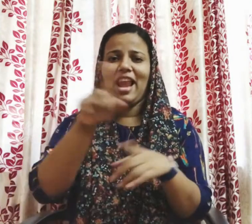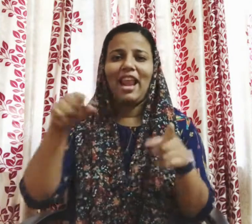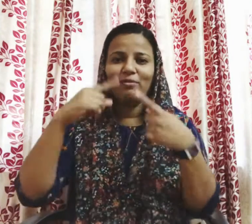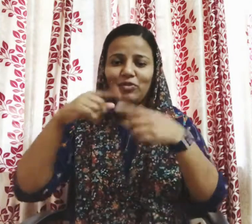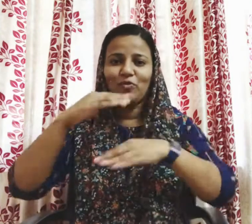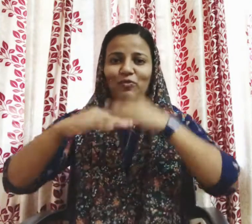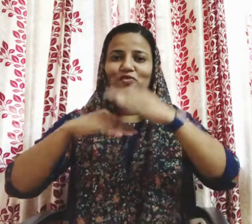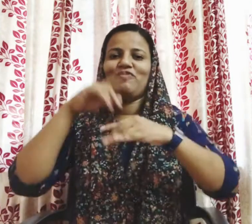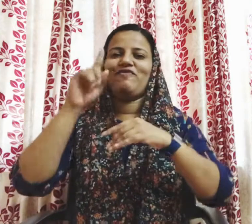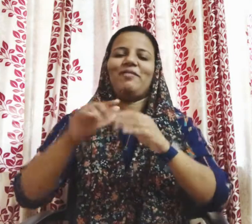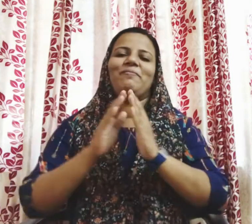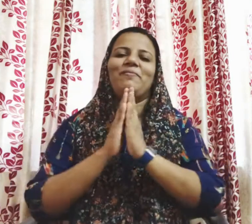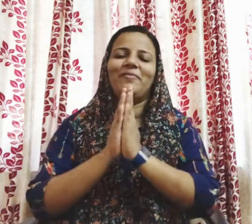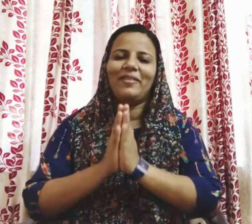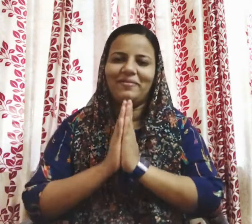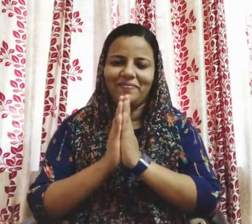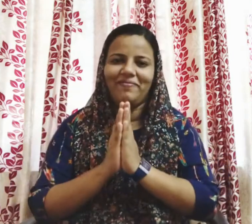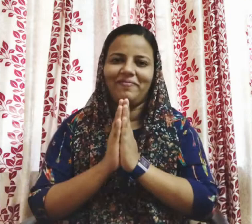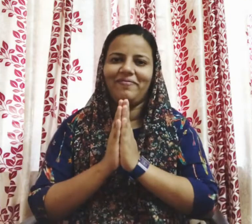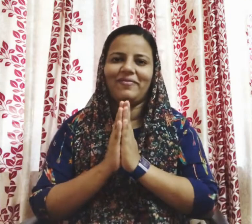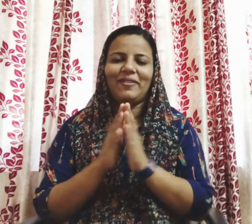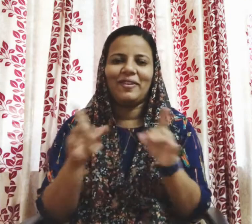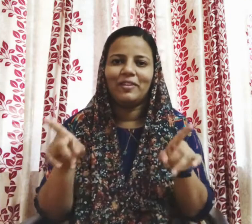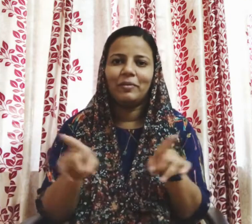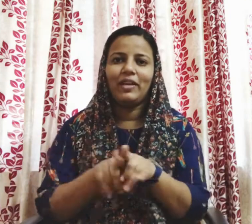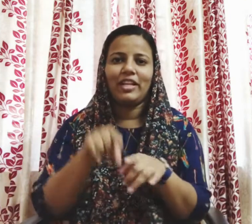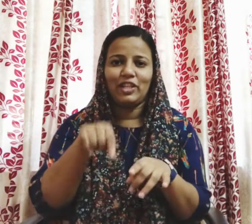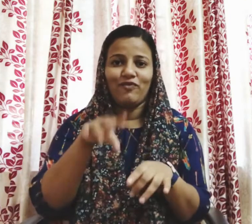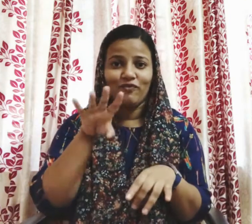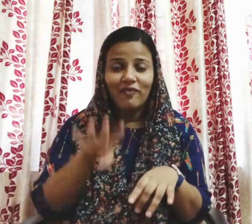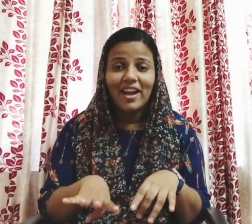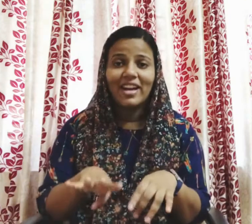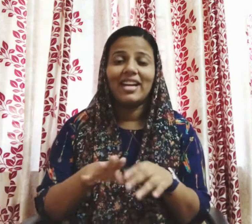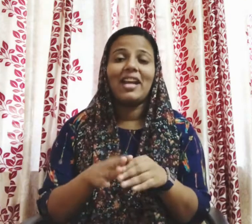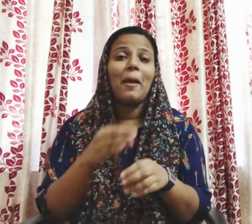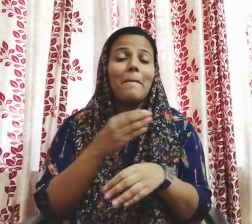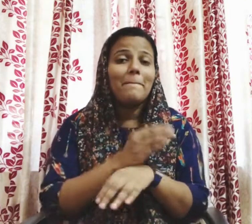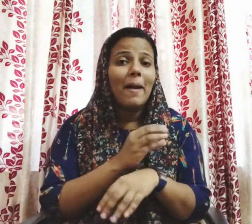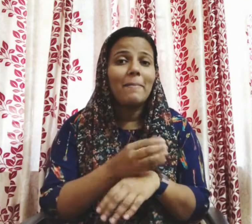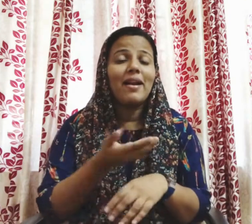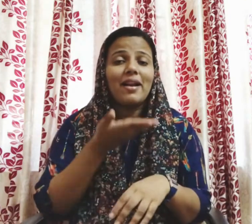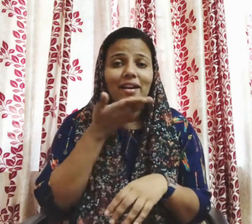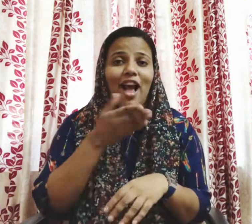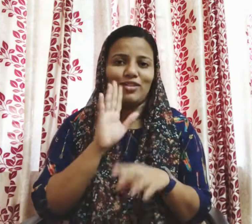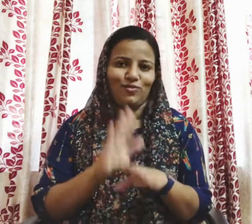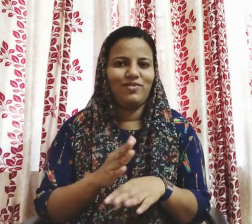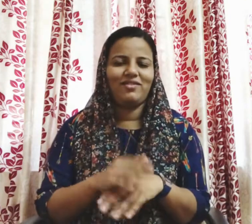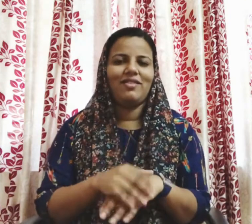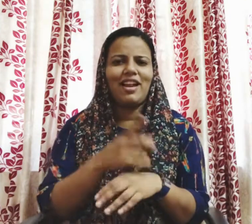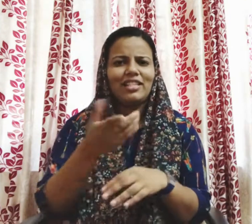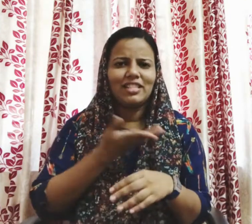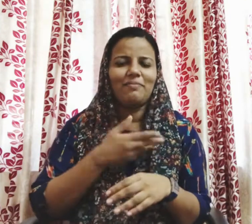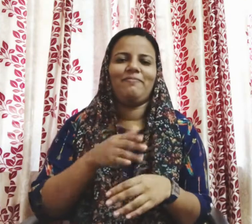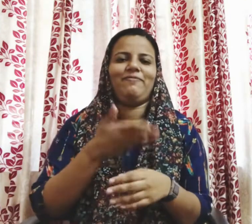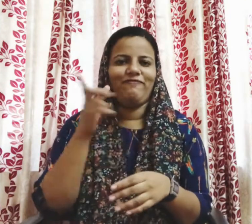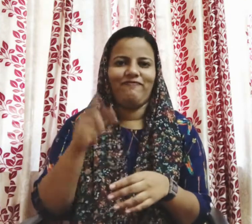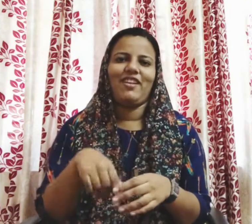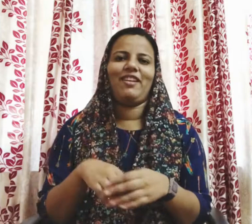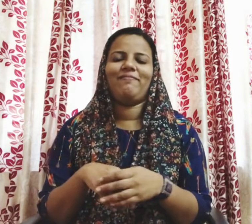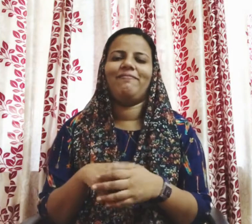ജീവിതത്തിൽ ധാരാളമായിട്ട് വർദ്ധിച്ചു വരുമാറാകട്ടെ എന്ന് പ്രാർത്ഥിക്കുന്നു. അതുപോലെ നമുക്ക് ഇന്ന് വൈകിട്ട് ബൈബിൾ സ്റ്റഡി ഉണ്ട്. കഴിവതും എല്ലാവരും അതിൽ പങ്കെടുക്കുക. ദൈവത്തിൻ്റെ കൃപ നിങ്ങളുടെ